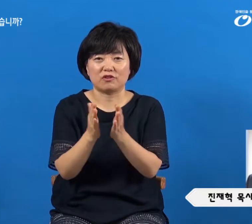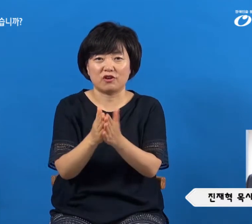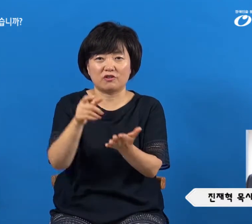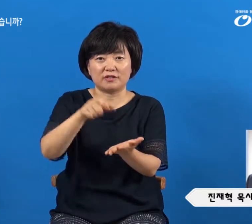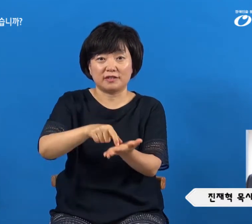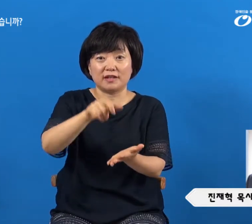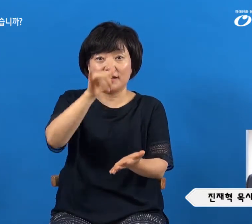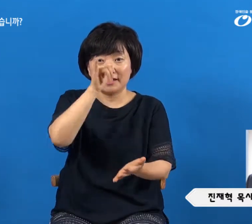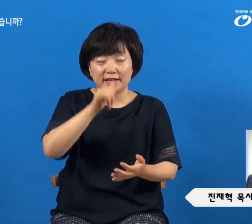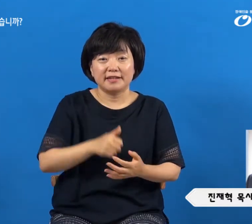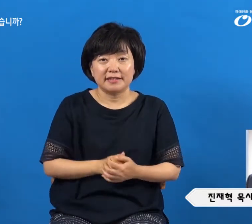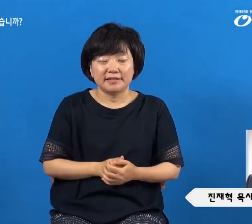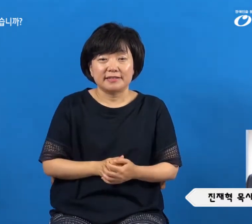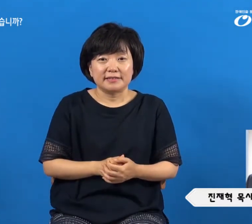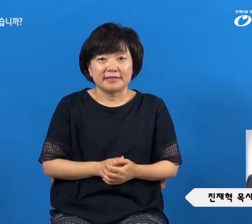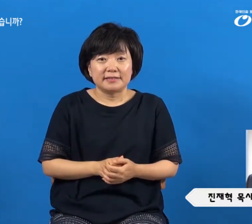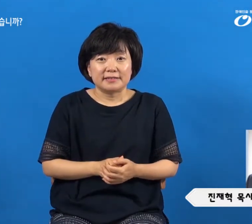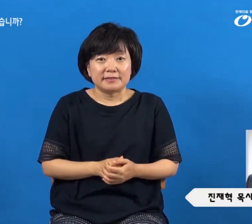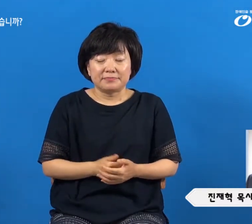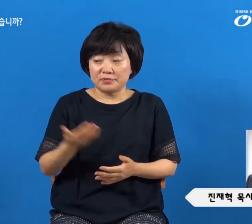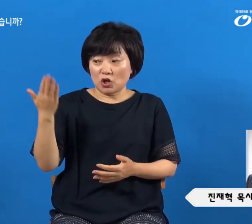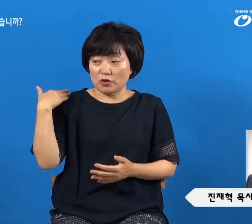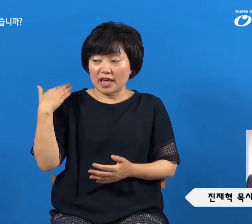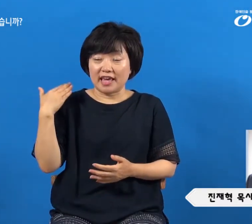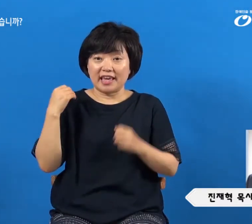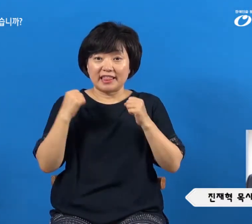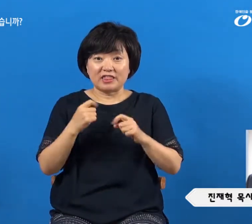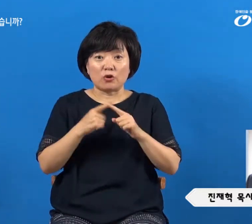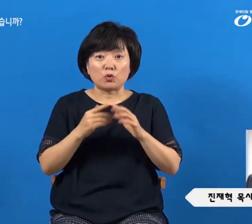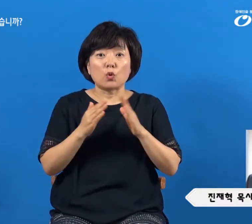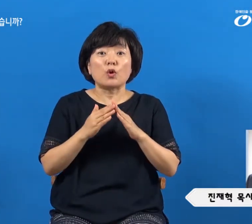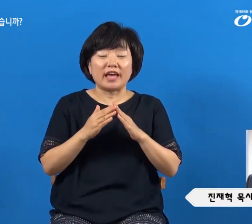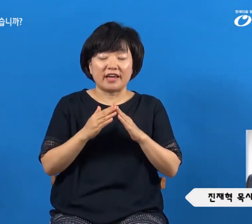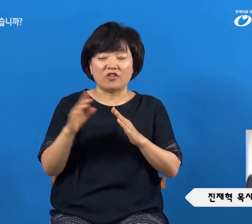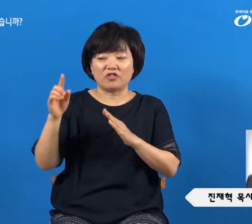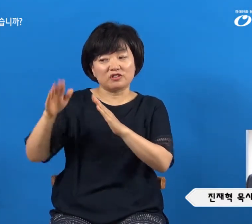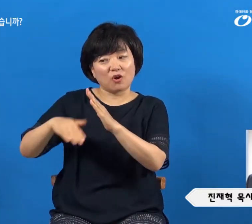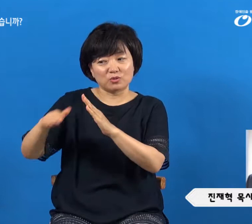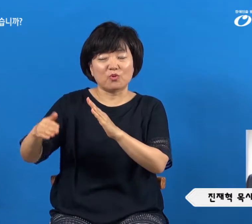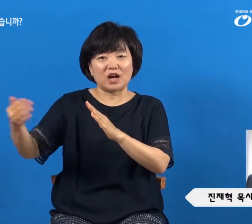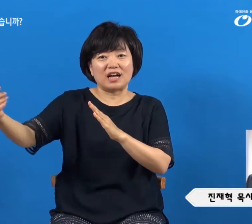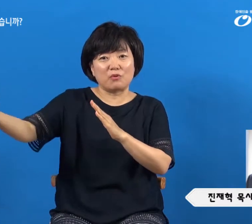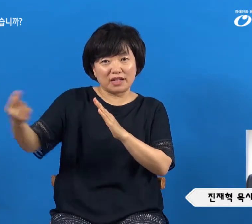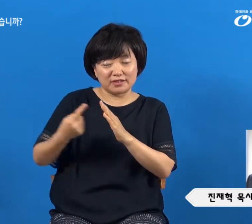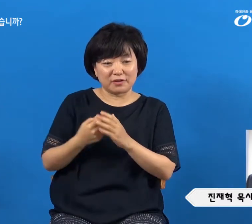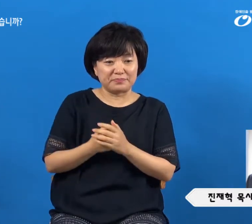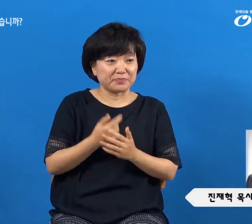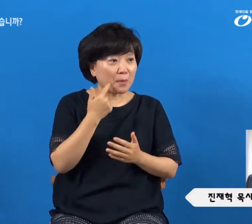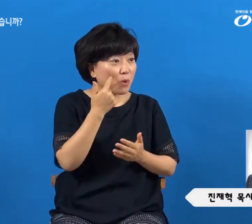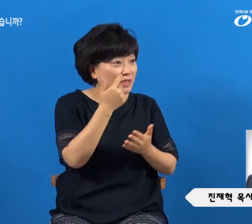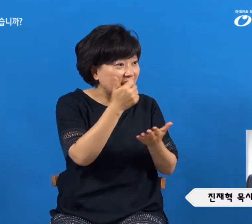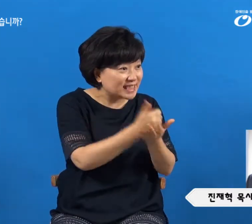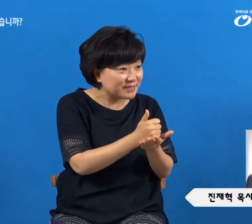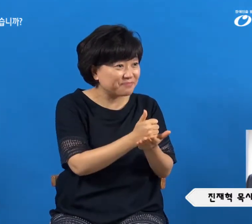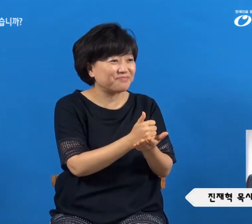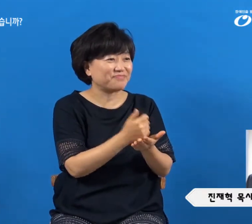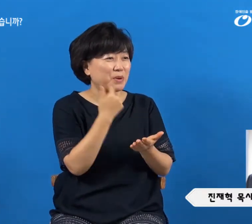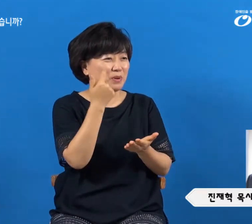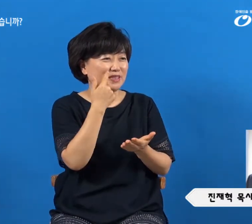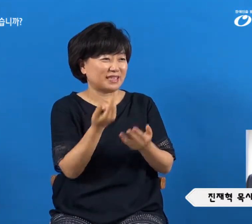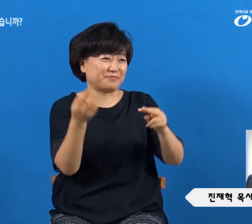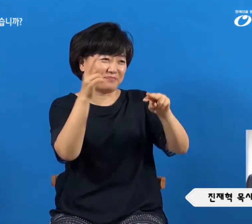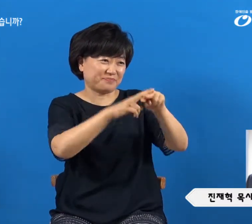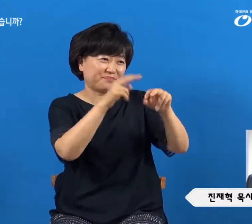성경은 말씀하고 있습니다. 전에 있던 교회에 어느 한 분이 제게 오셔서 그러시더라고요. 목사님, 이제 목사님